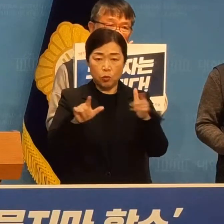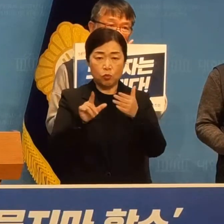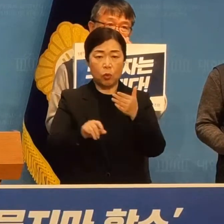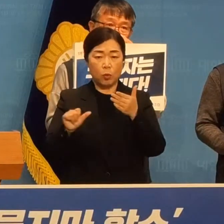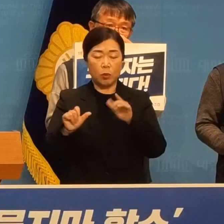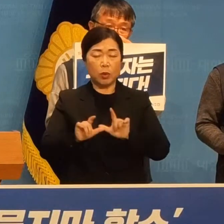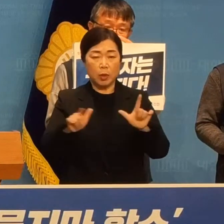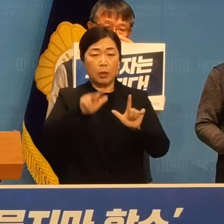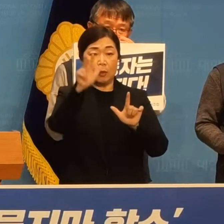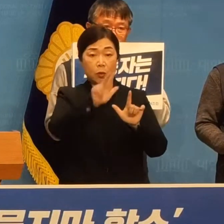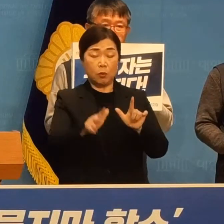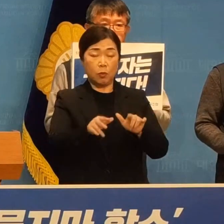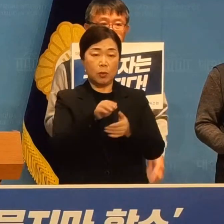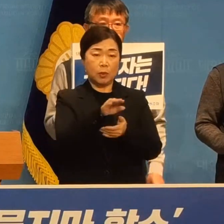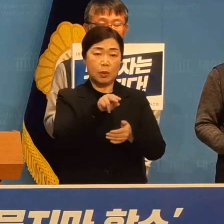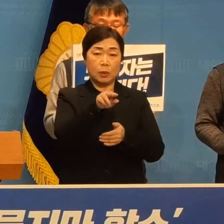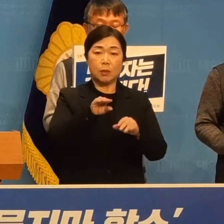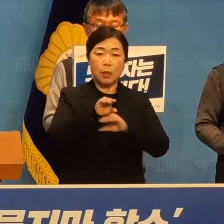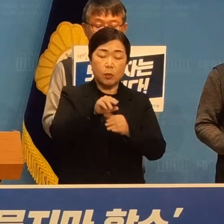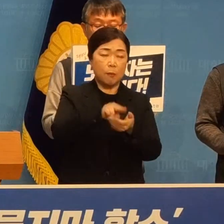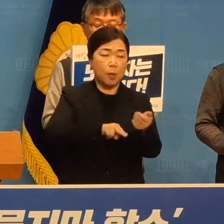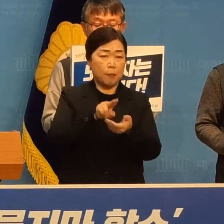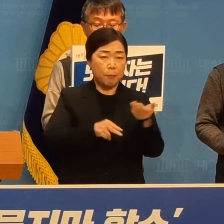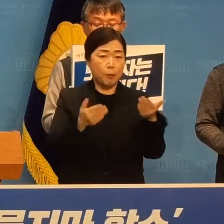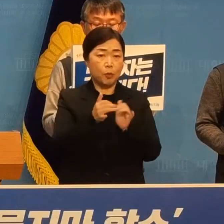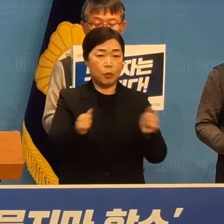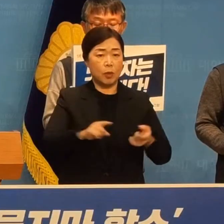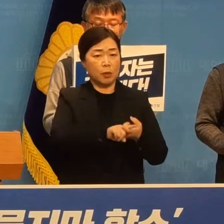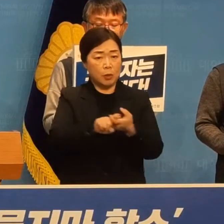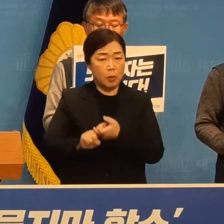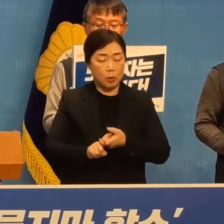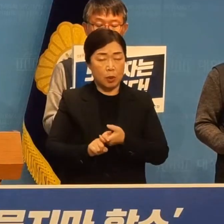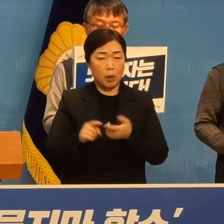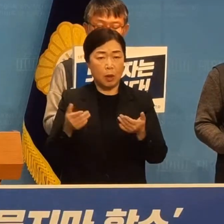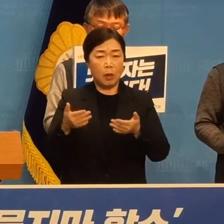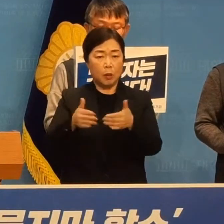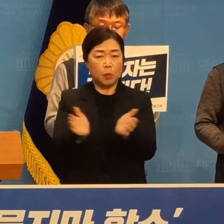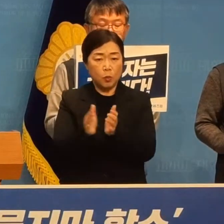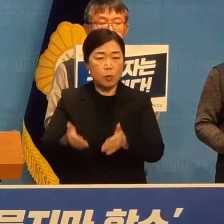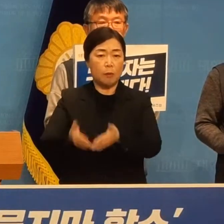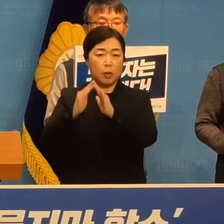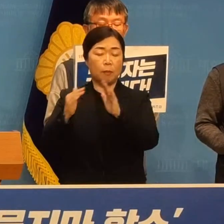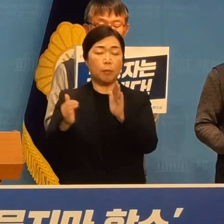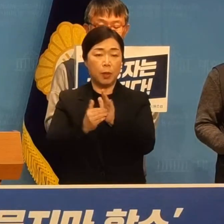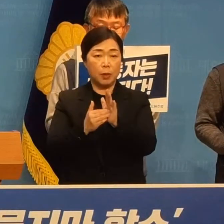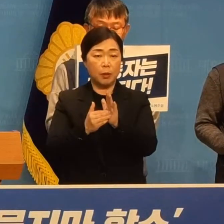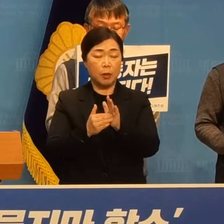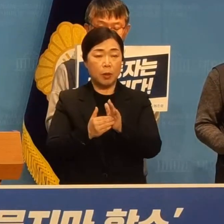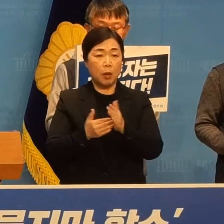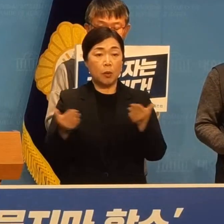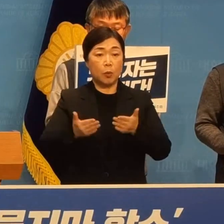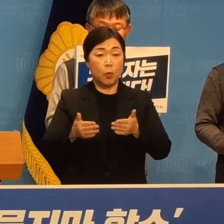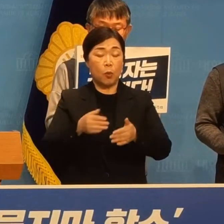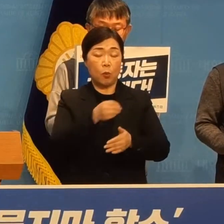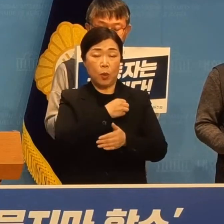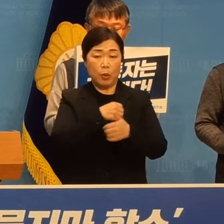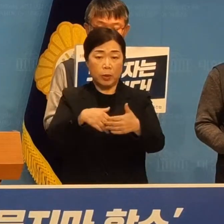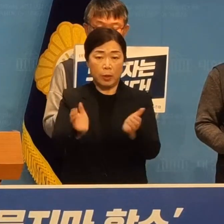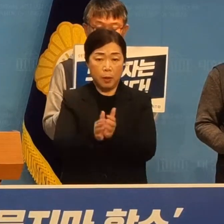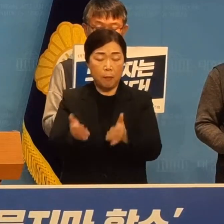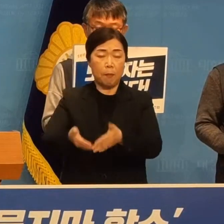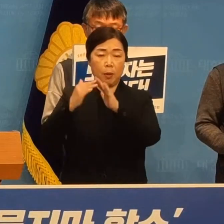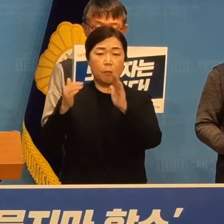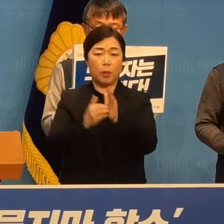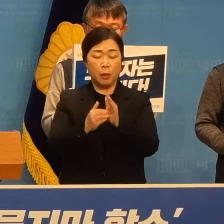판매 노동자 연대라는 노조를 만들었습니다. 노조 설립 직후부터 현대차는 조직적인